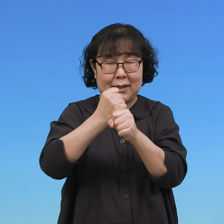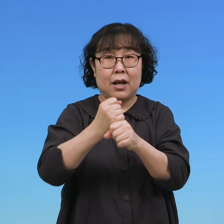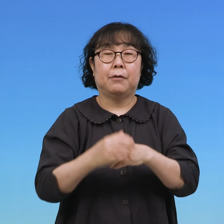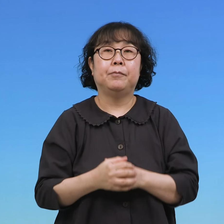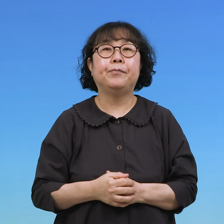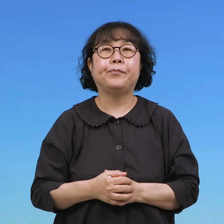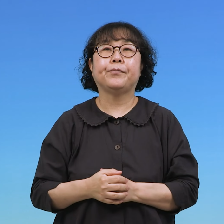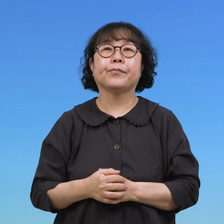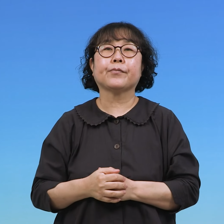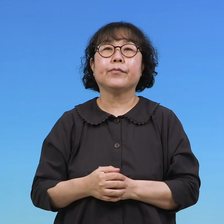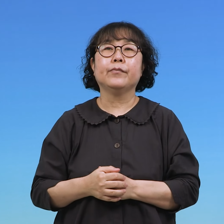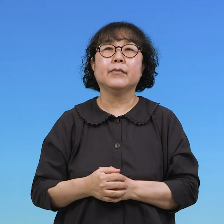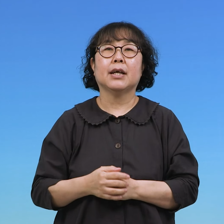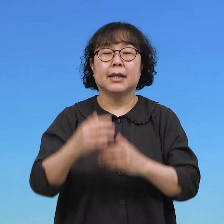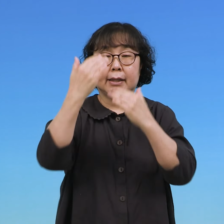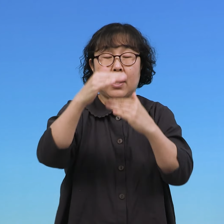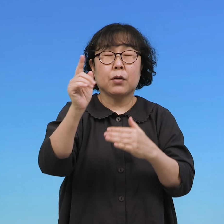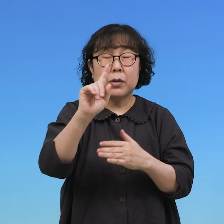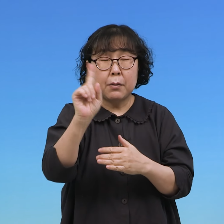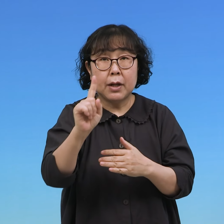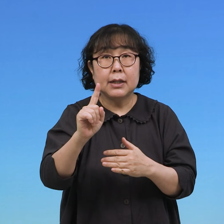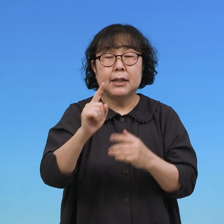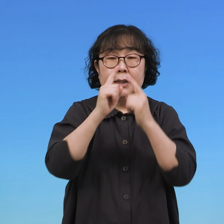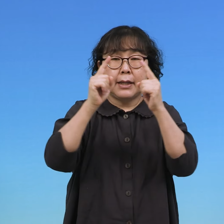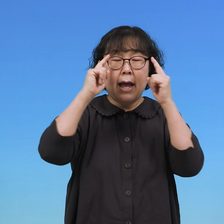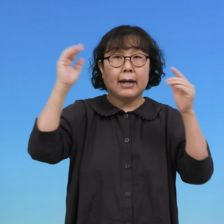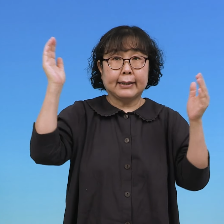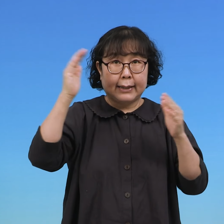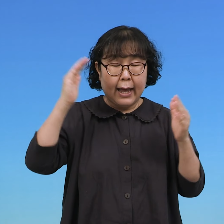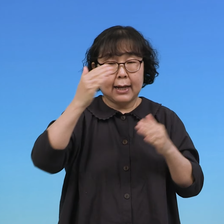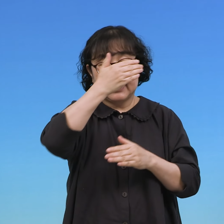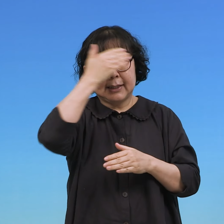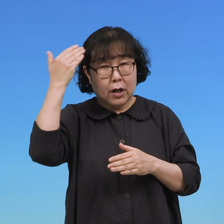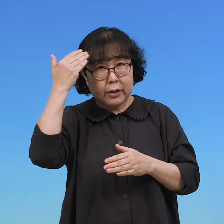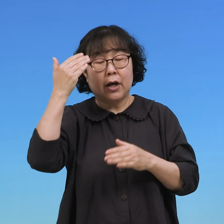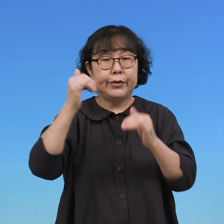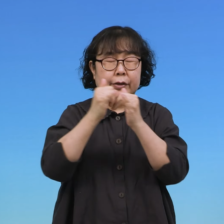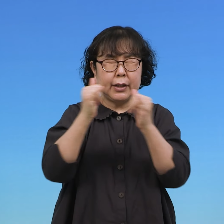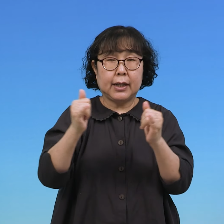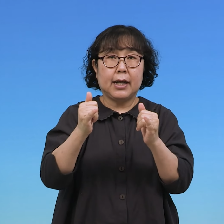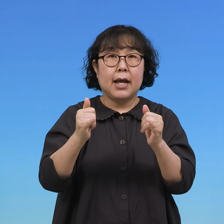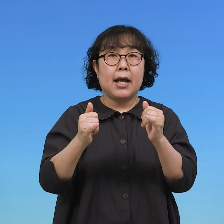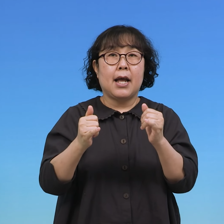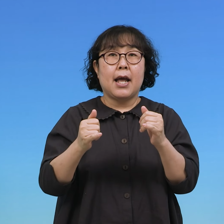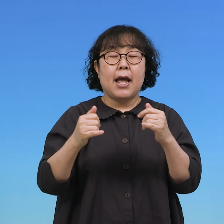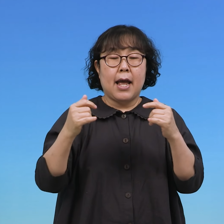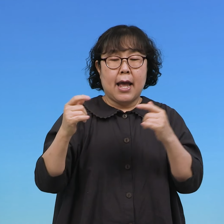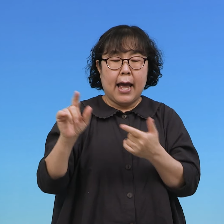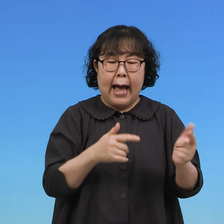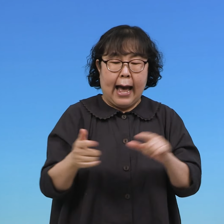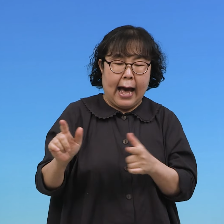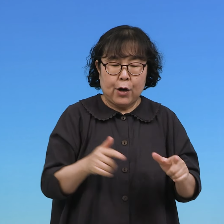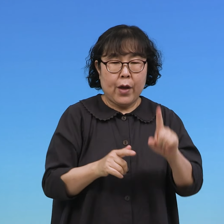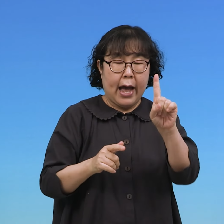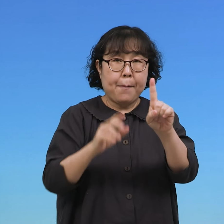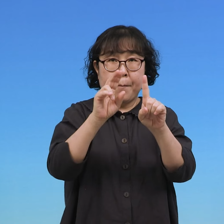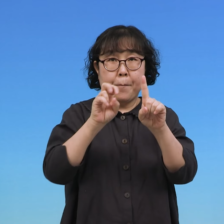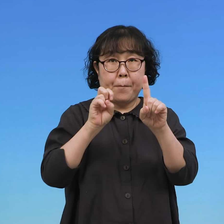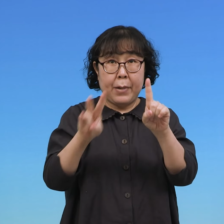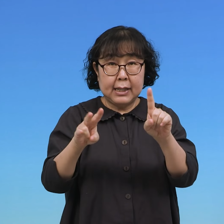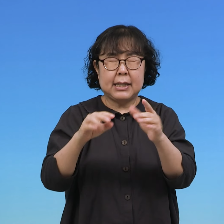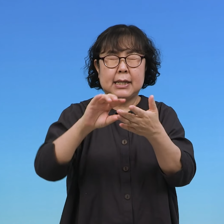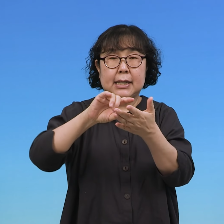내용인가 열어보니까요, 이제 우리 대학생들이, 청년들이 하루에 한 페이지씩 그날의 핵심장을 읽을 수 있도록